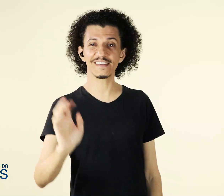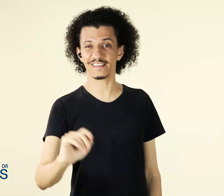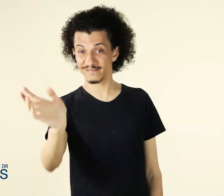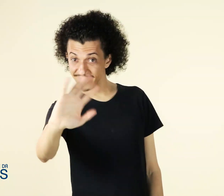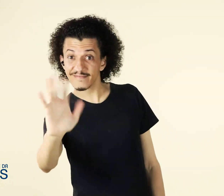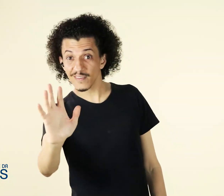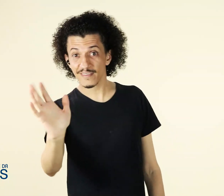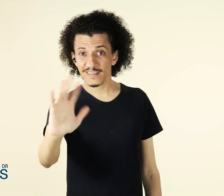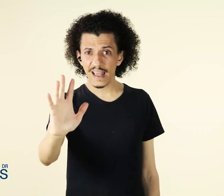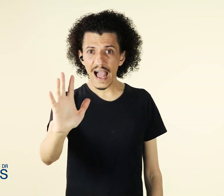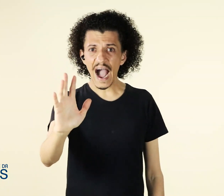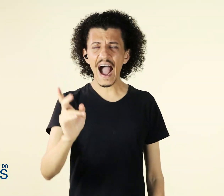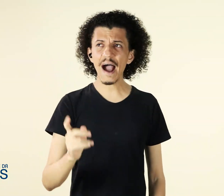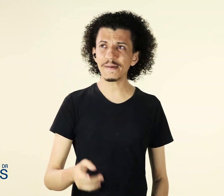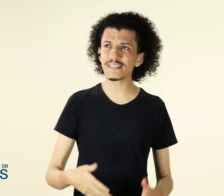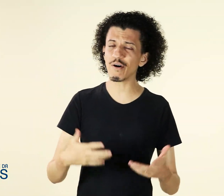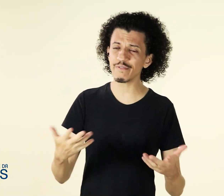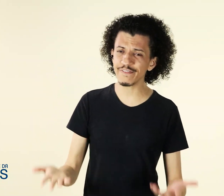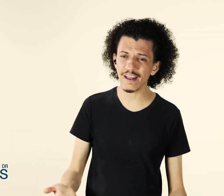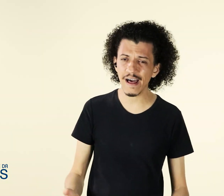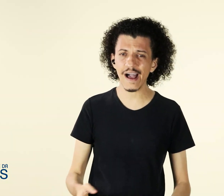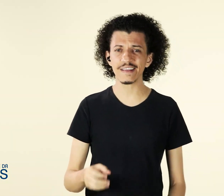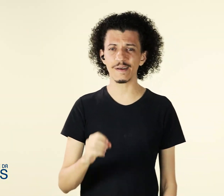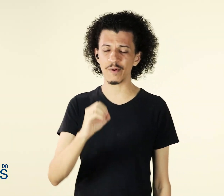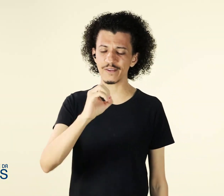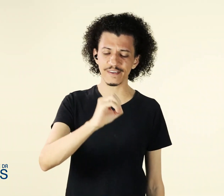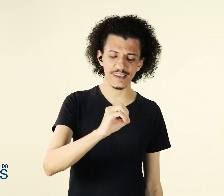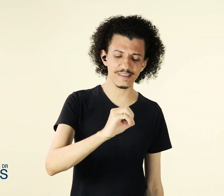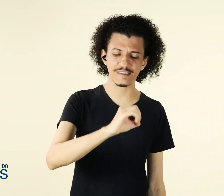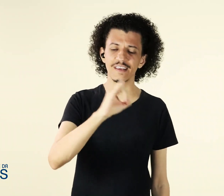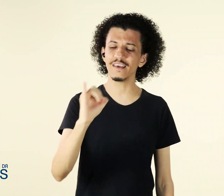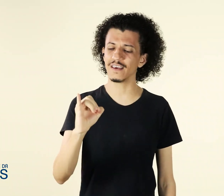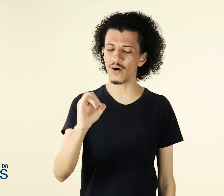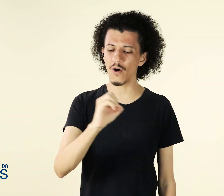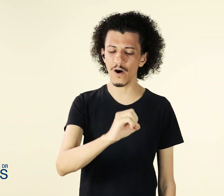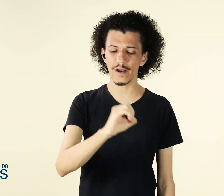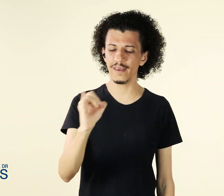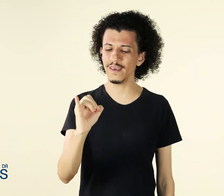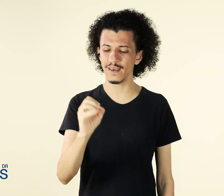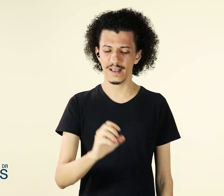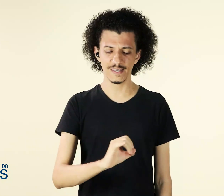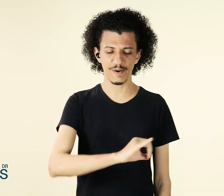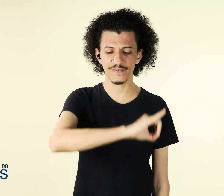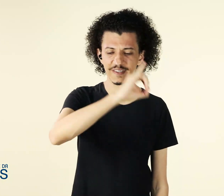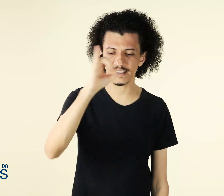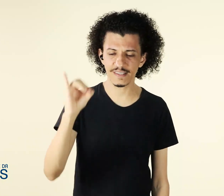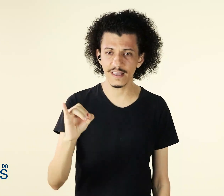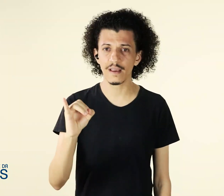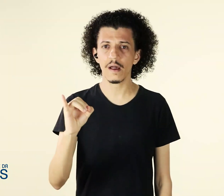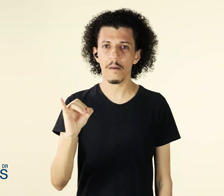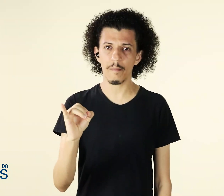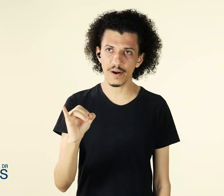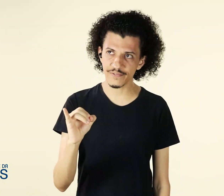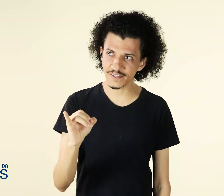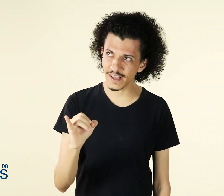esse. Ah, mas eu ouvi falar que você pode fazer assim, ó, i, você pode fazer assim. Pode